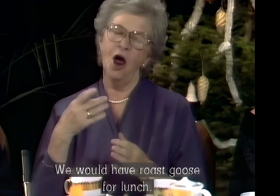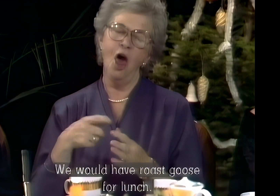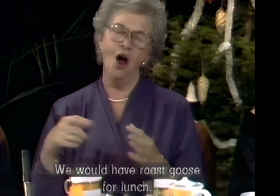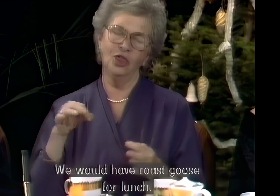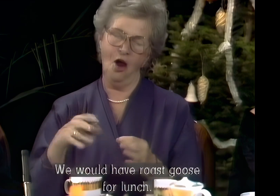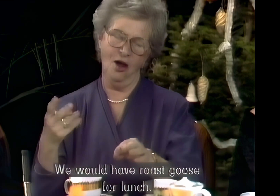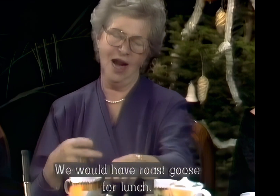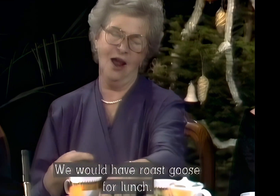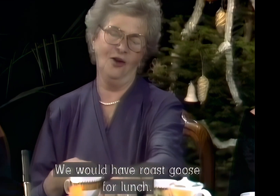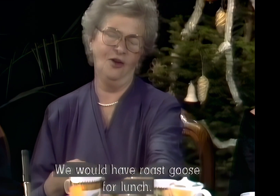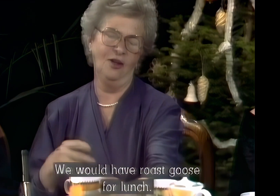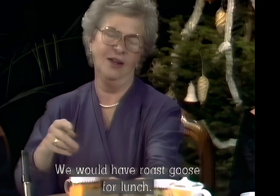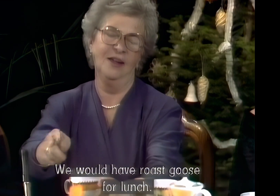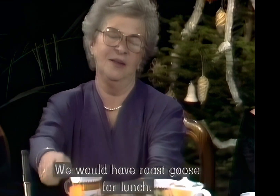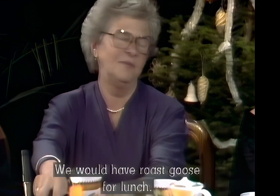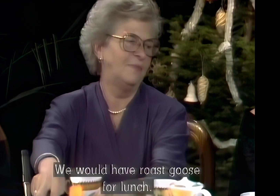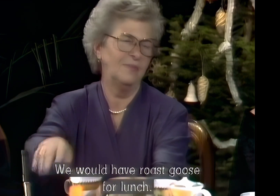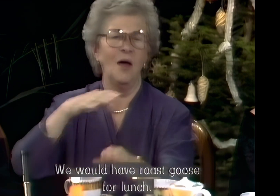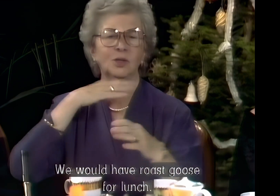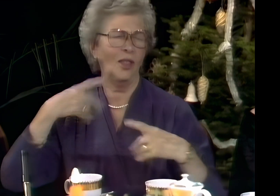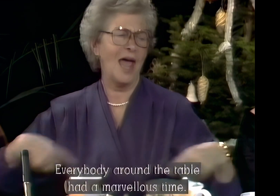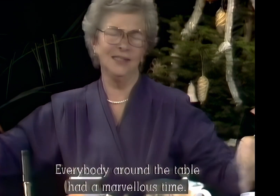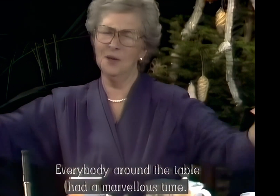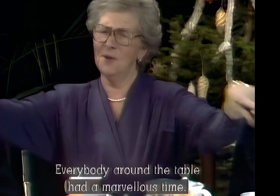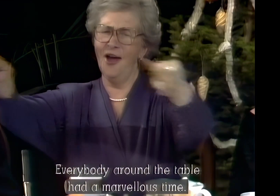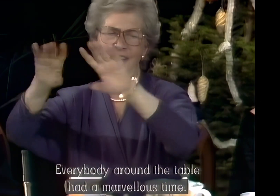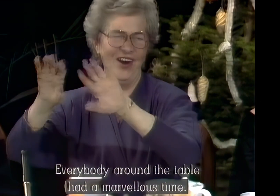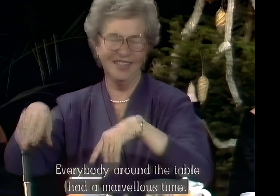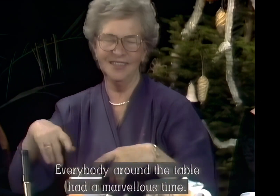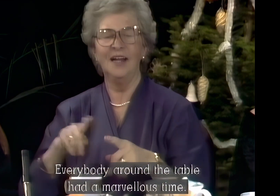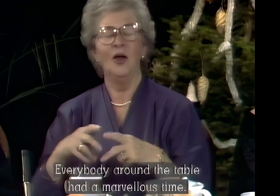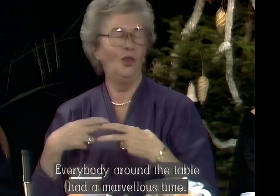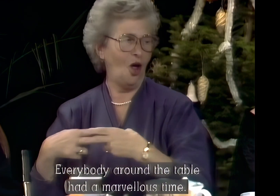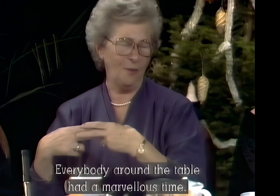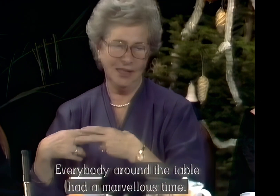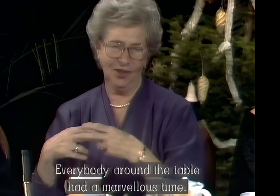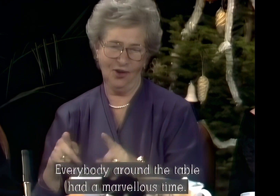navštívilo hodně lidí, byli to přátelé a hrávali jsme s nimi loto, domino.